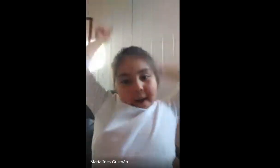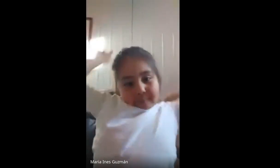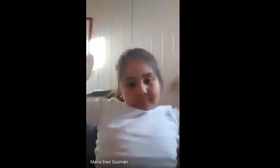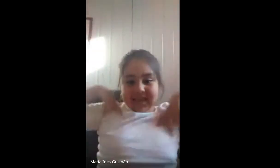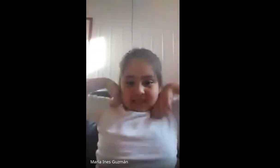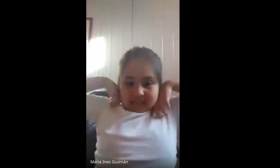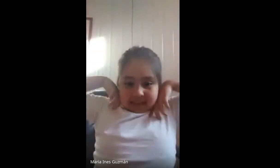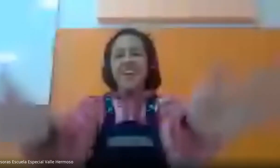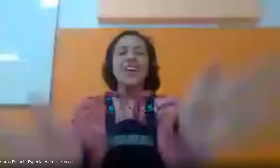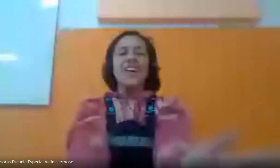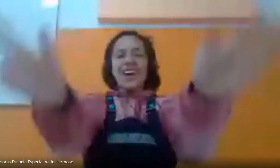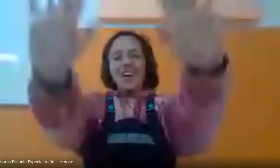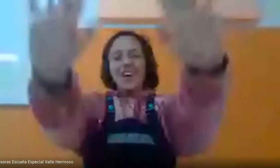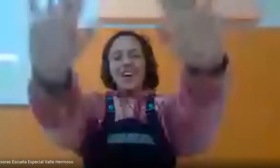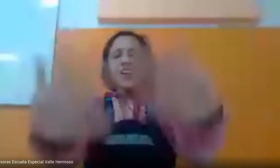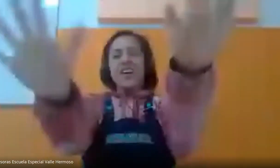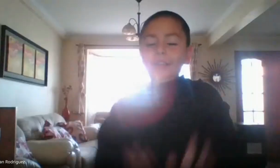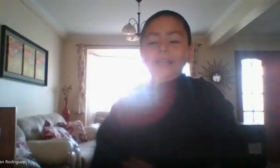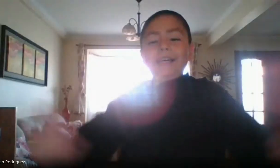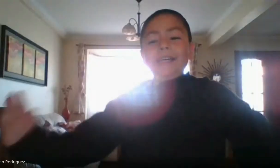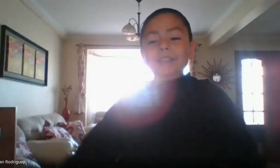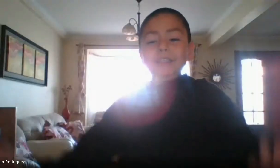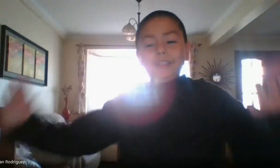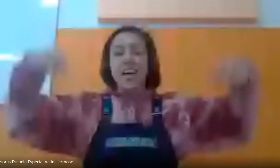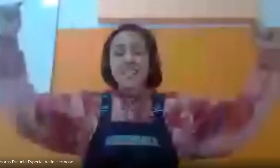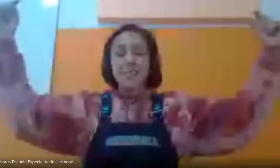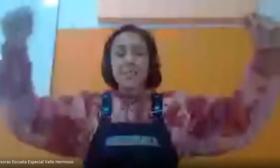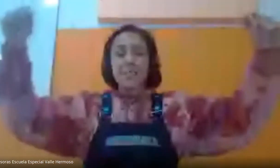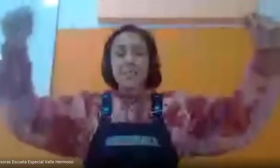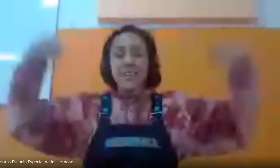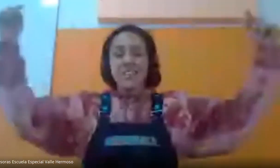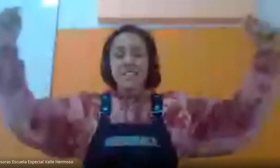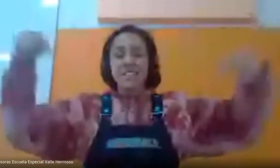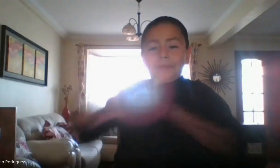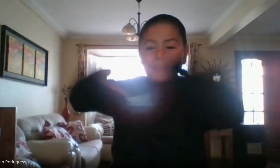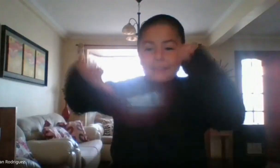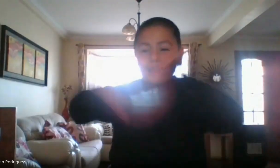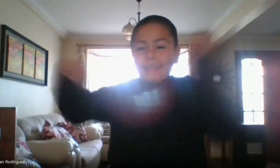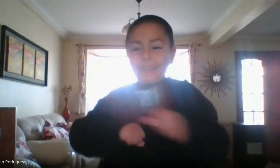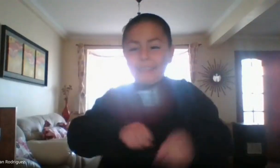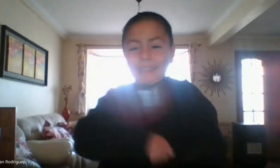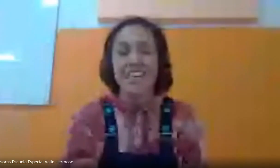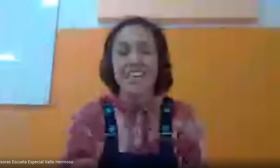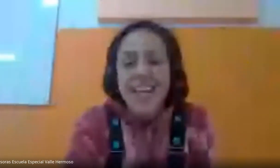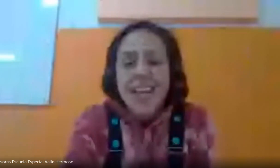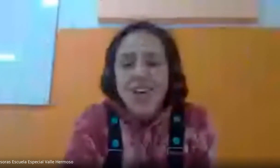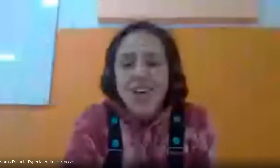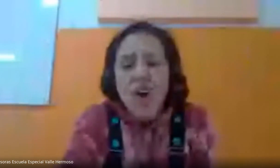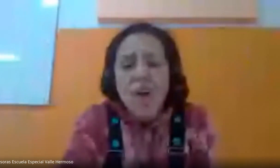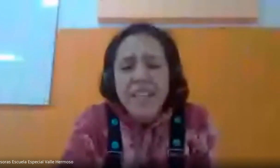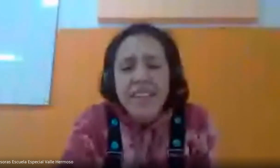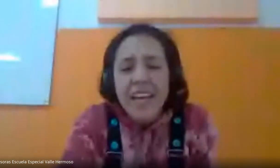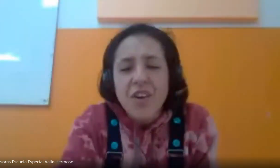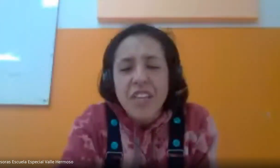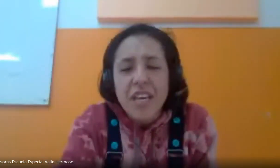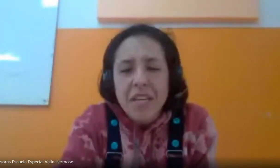mí. Hola, hola, nuestra clase. Sí. ¿Cómo van hoy día,